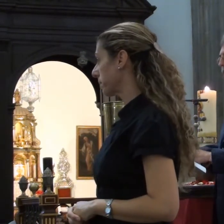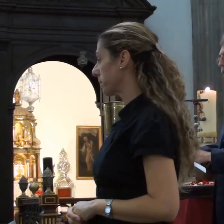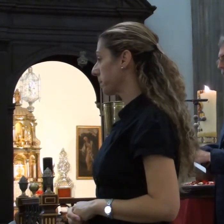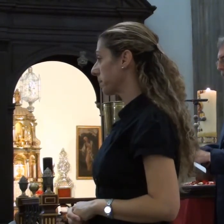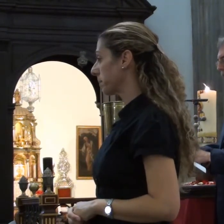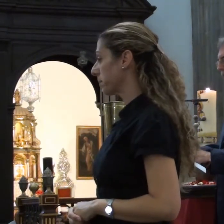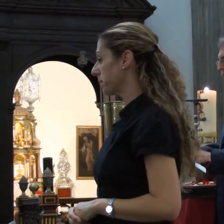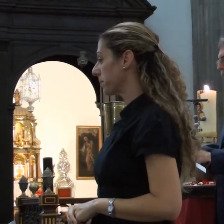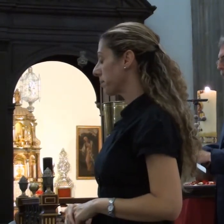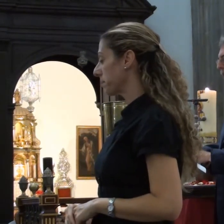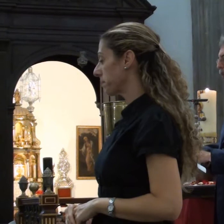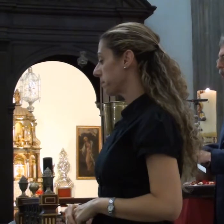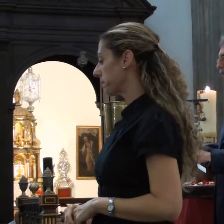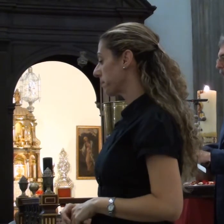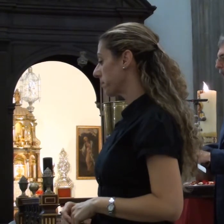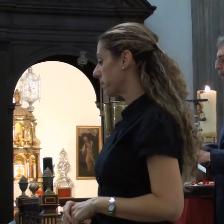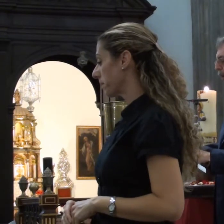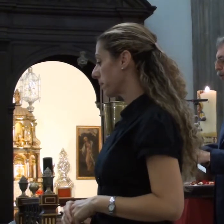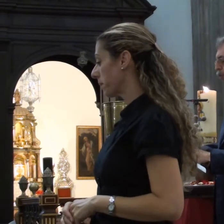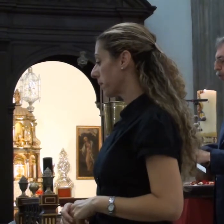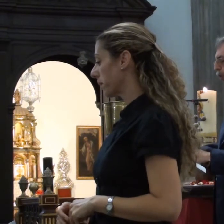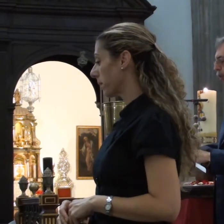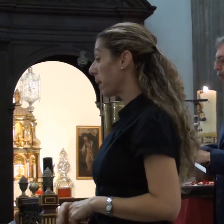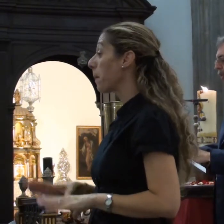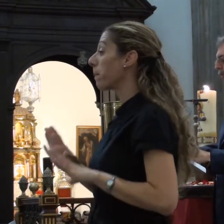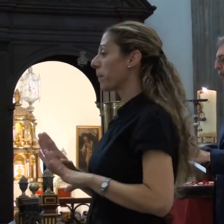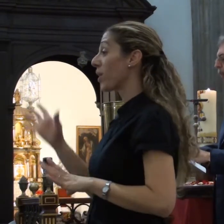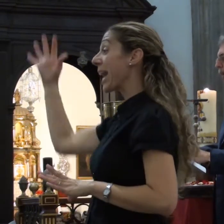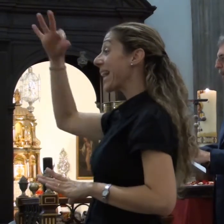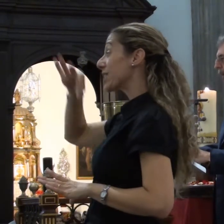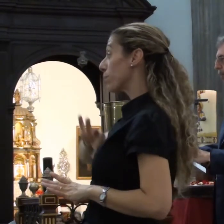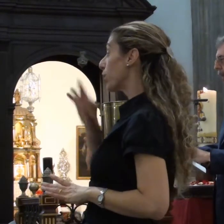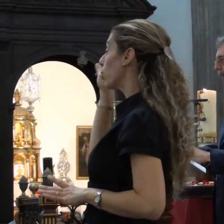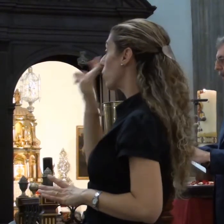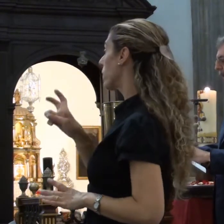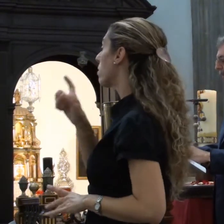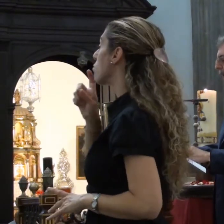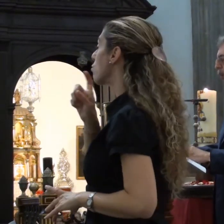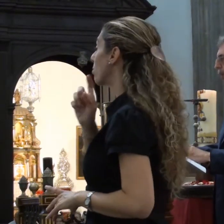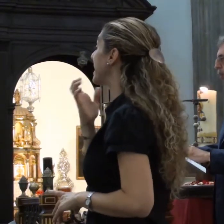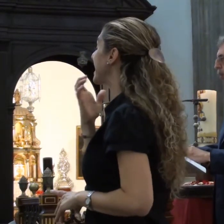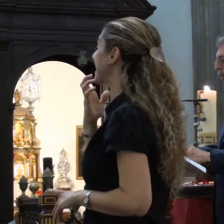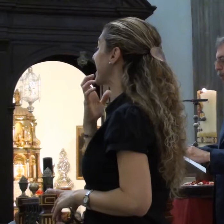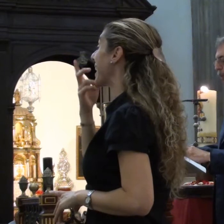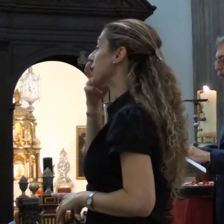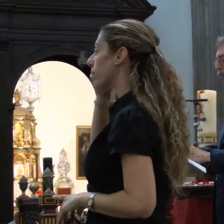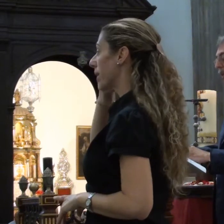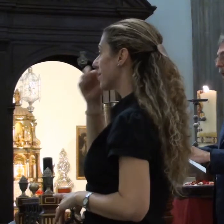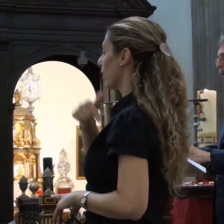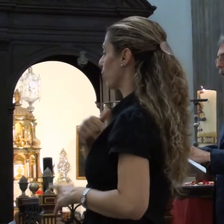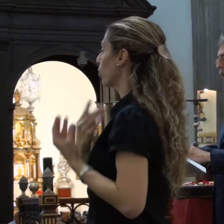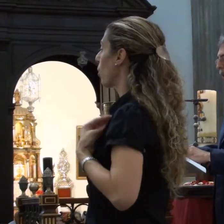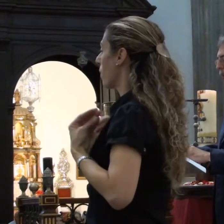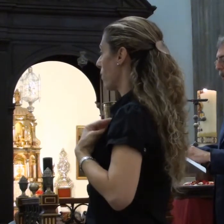sin embargo el espíritu nos llenará solo Si vivimos la experiencia del encuentro con Jesús